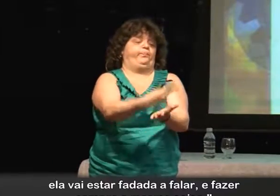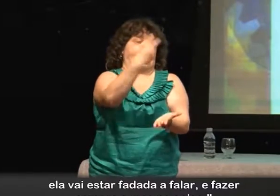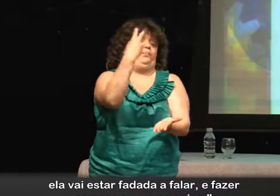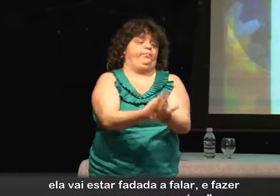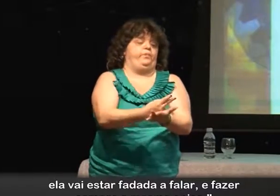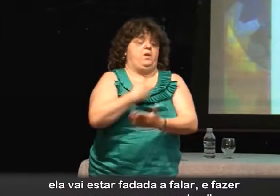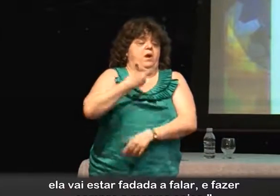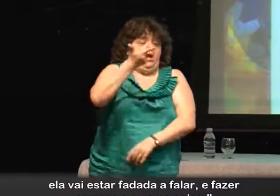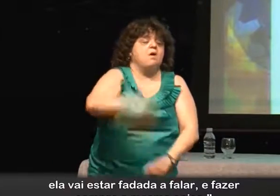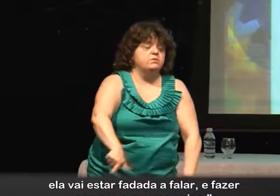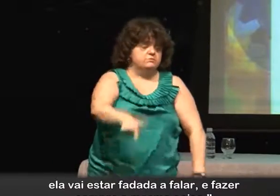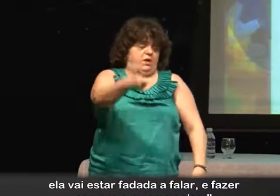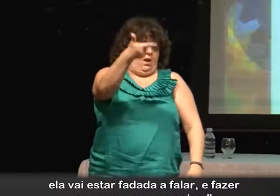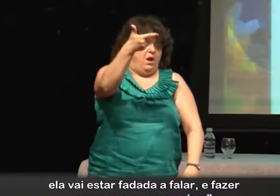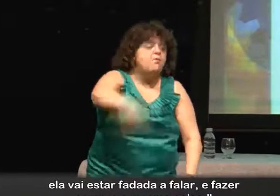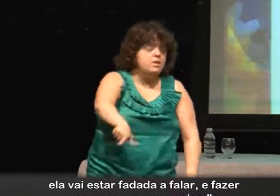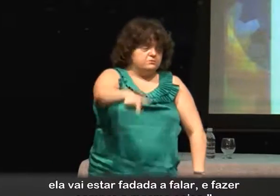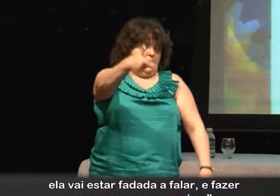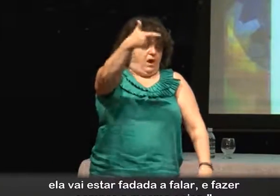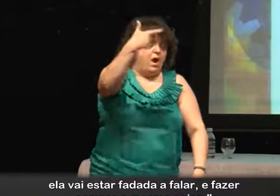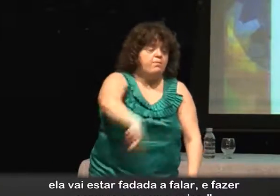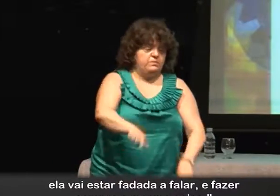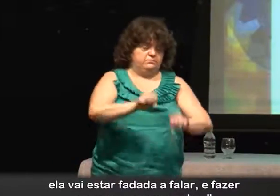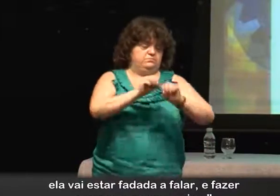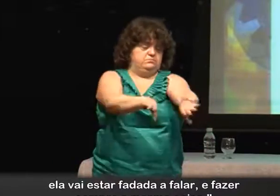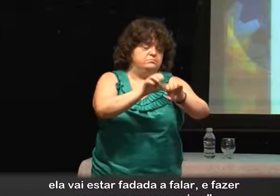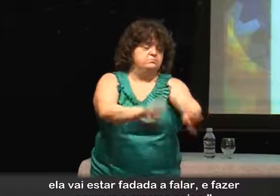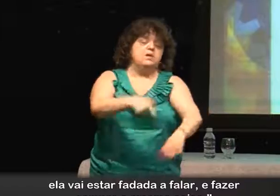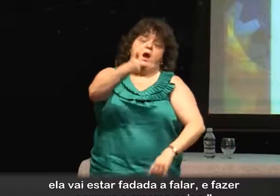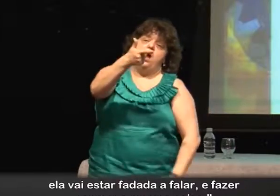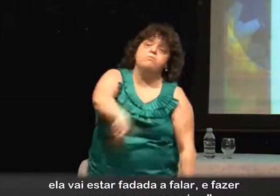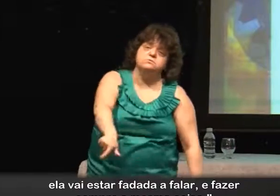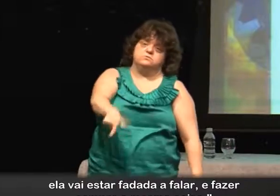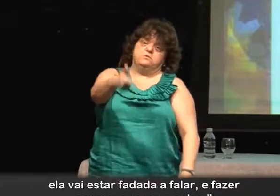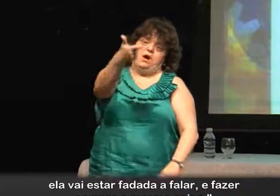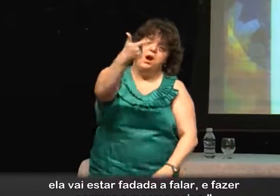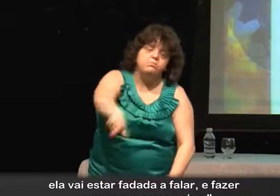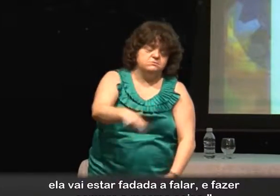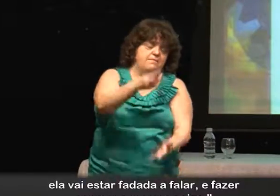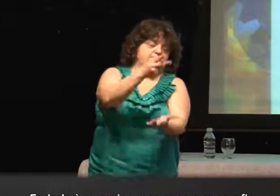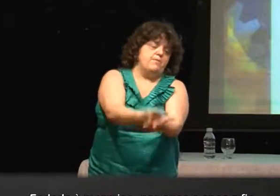ela vai estar fadada a falar e a fazer sempre a mesma coisa,